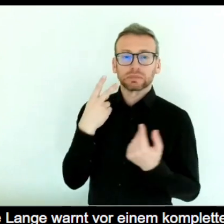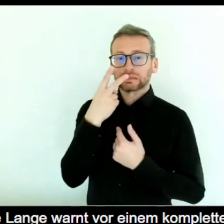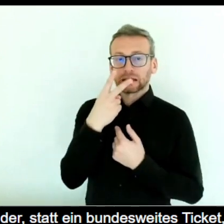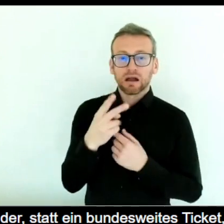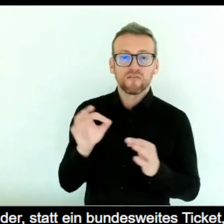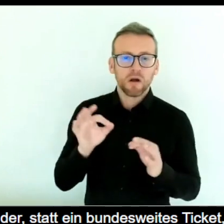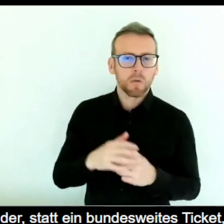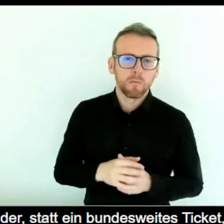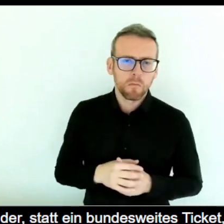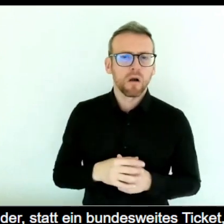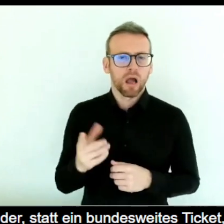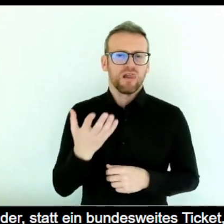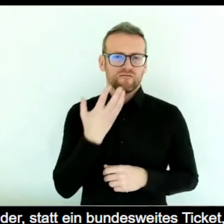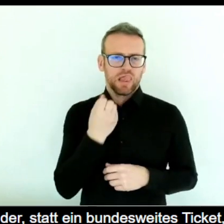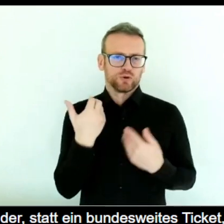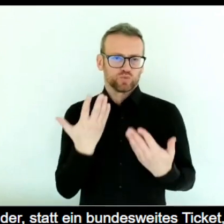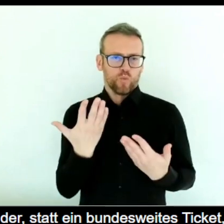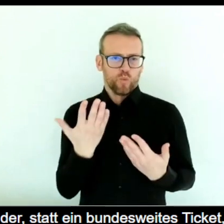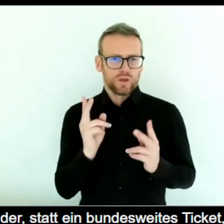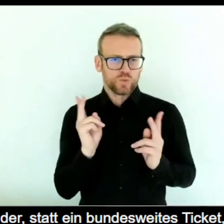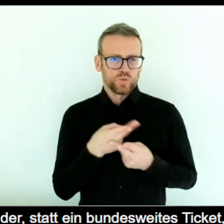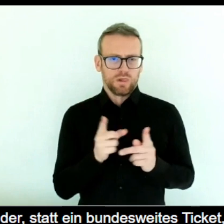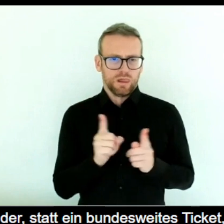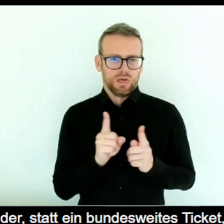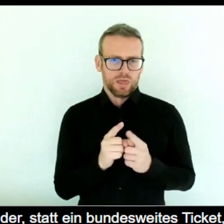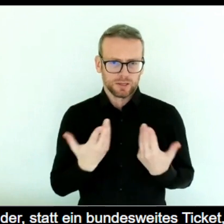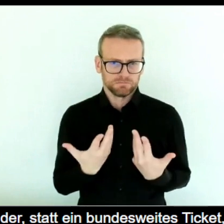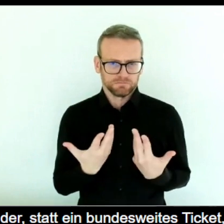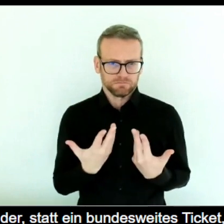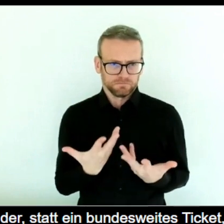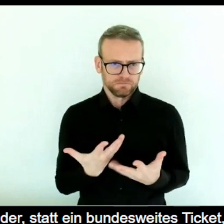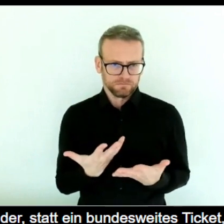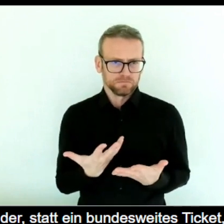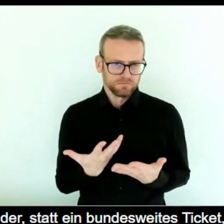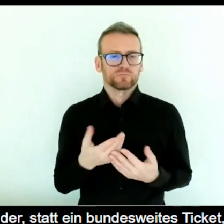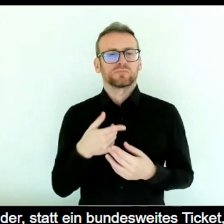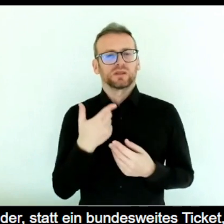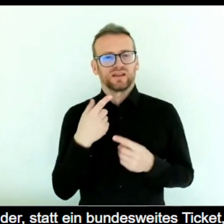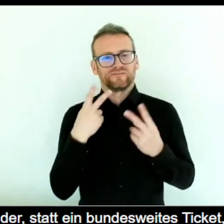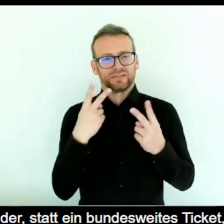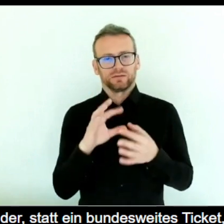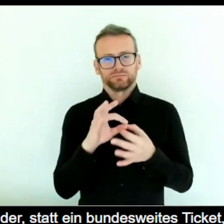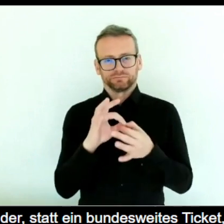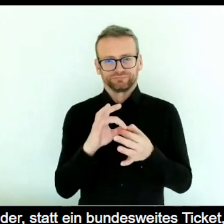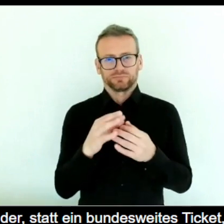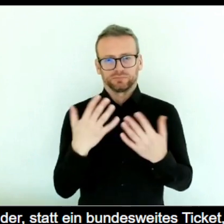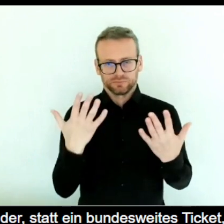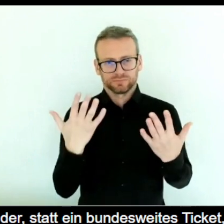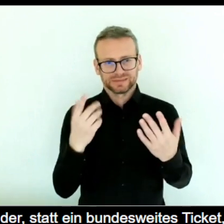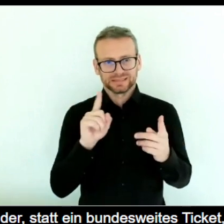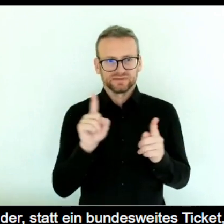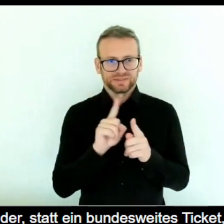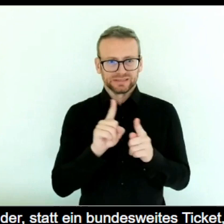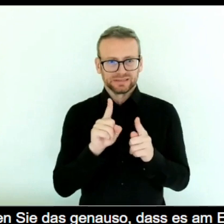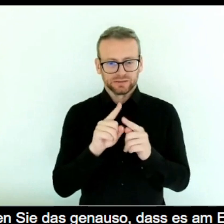Aber jetzt, wenn man dann einen Kompromiss geschlossen hat, muss man dazu stehen. Und darum denke ich an das Scheitern überhaupt nicht. Wir sind eigentlich immer ins Gelingen verliebt.